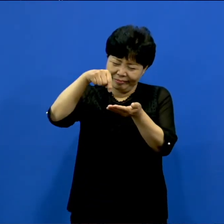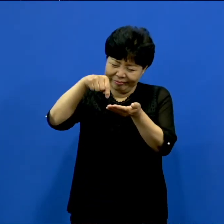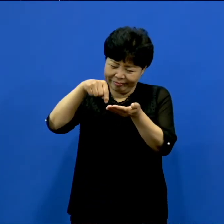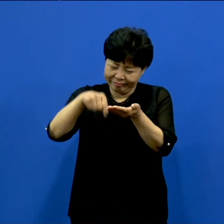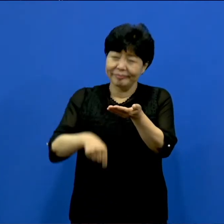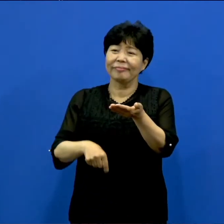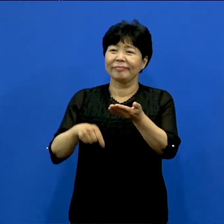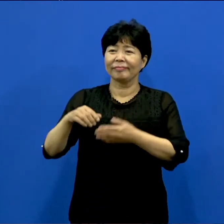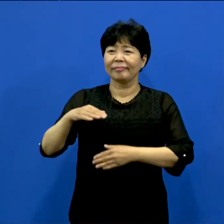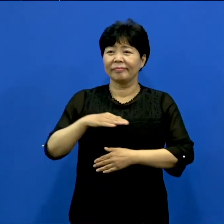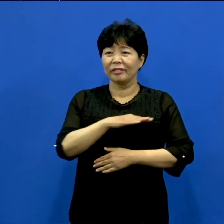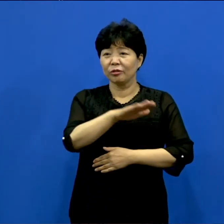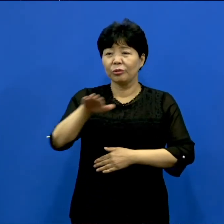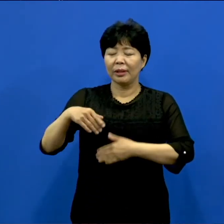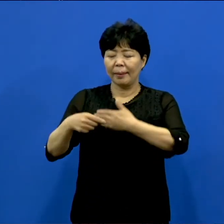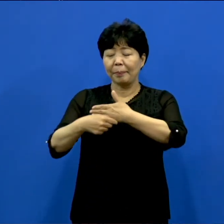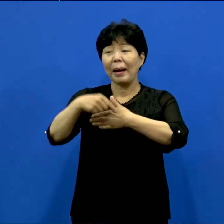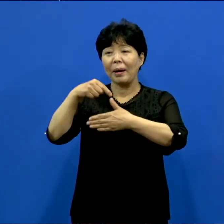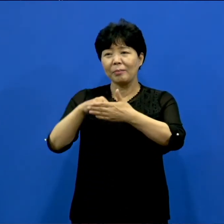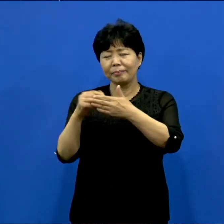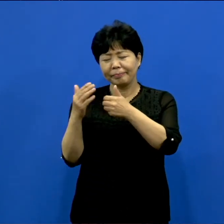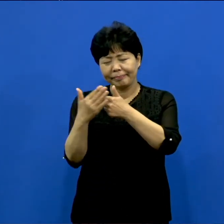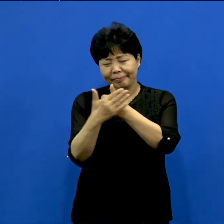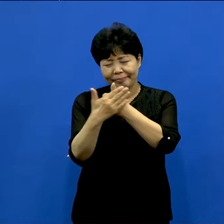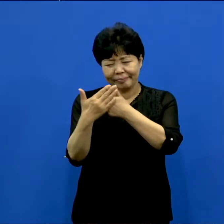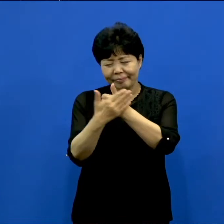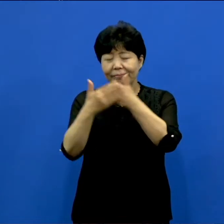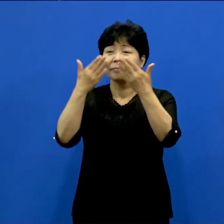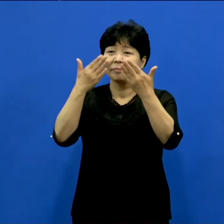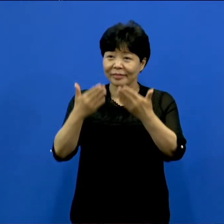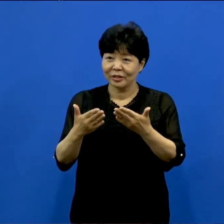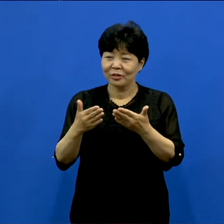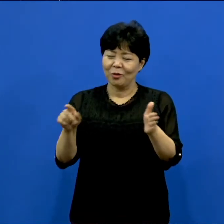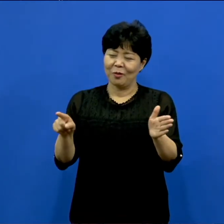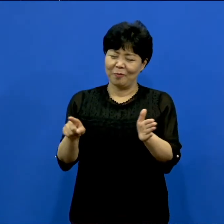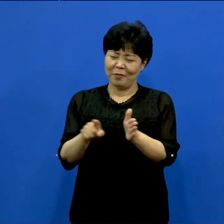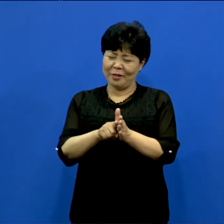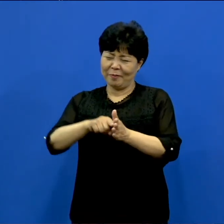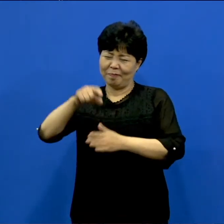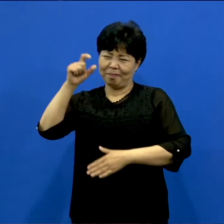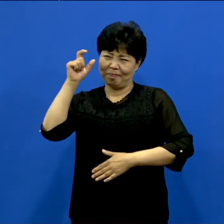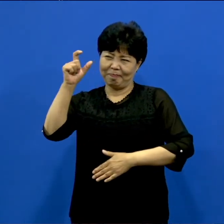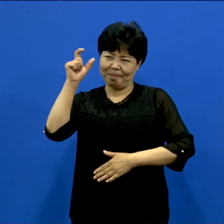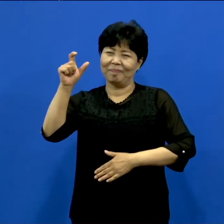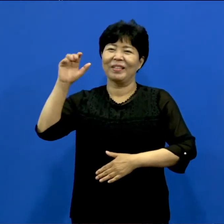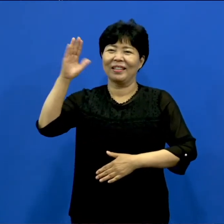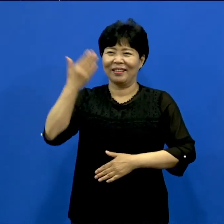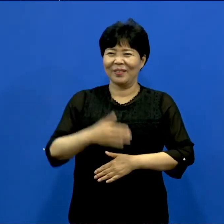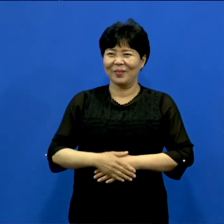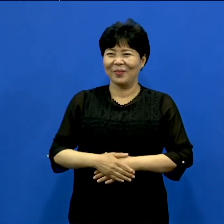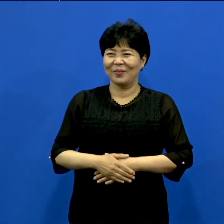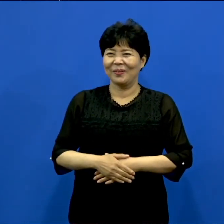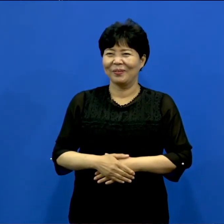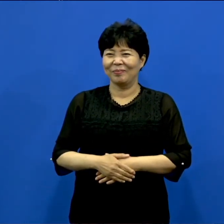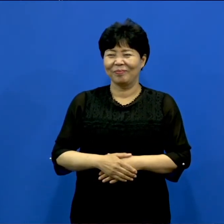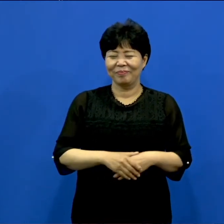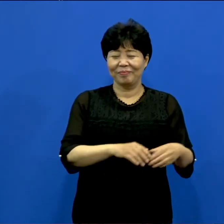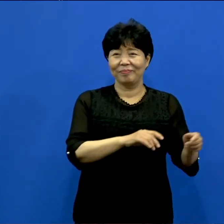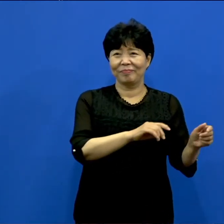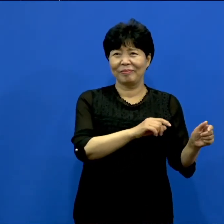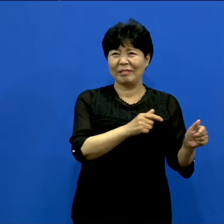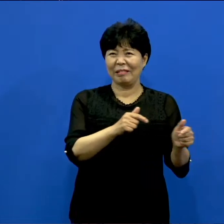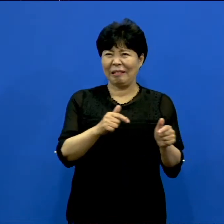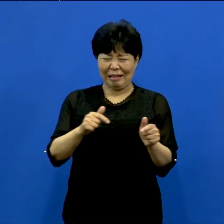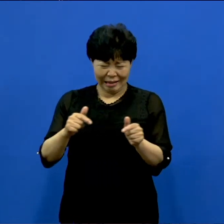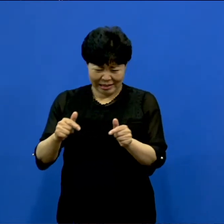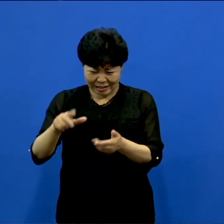깊이 우리의 마음을 만져주시고 또 우리의 신앙을 바로잡아주고 병적인 막 이렇게 뭐 잡균을 다